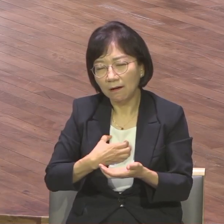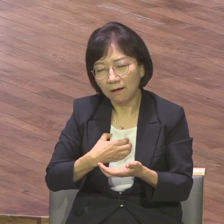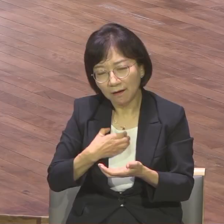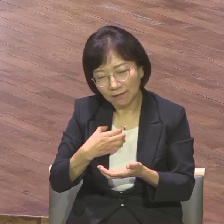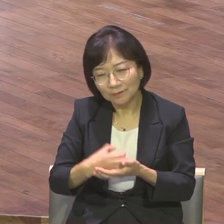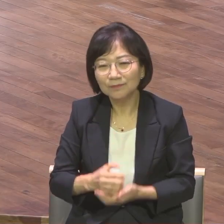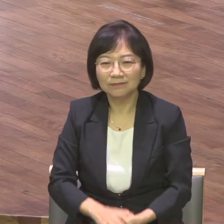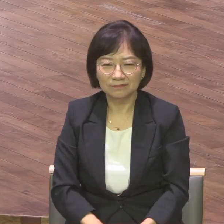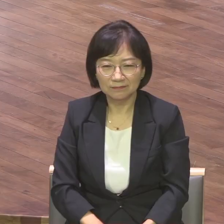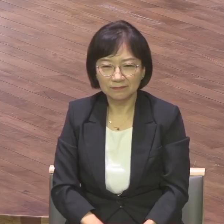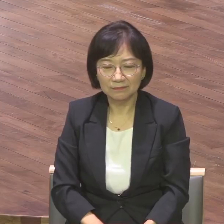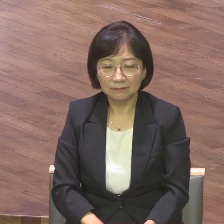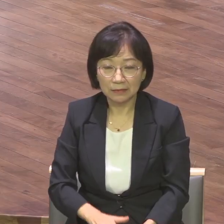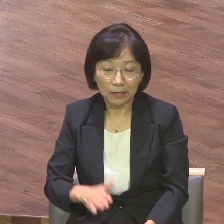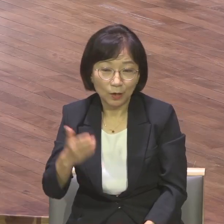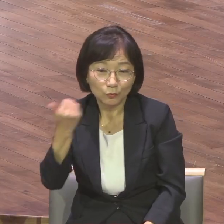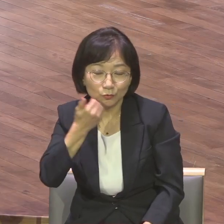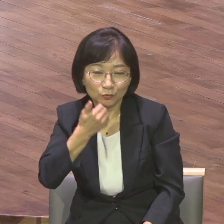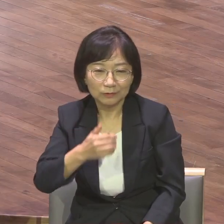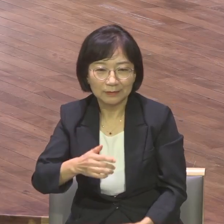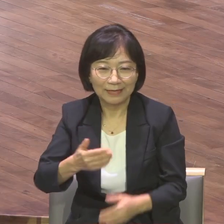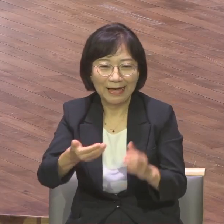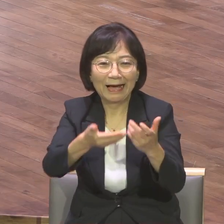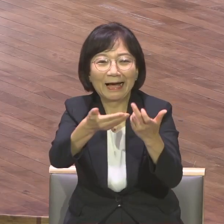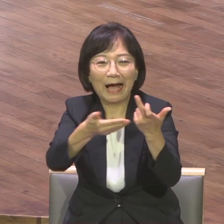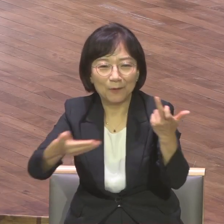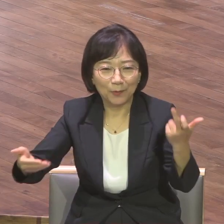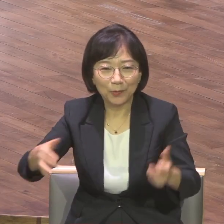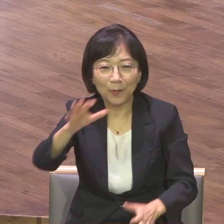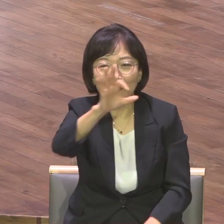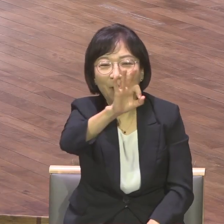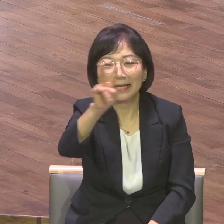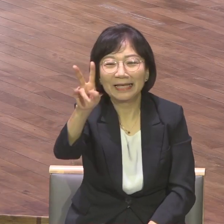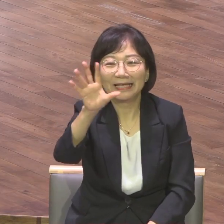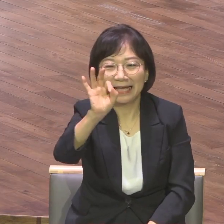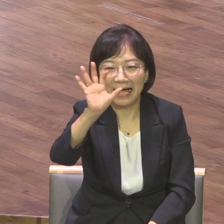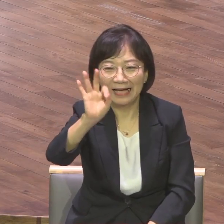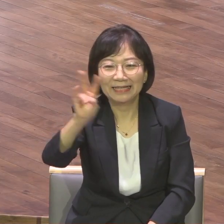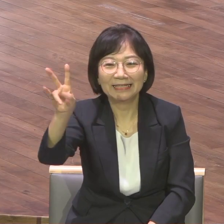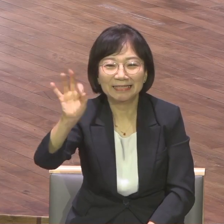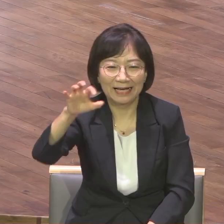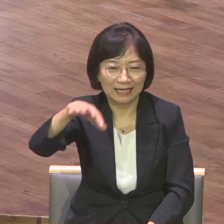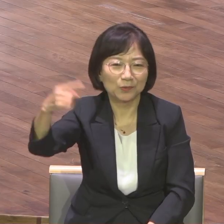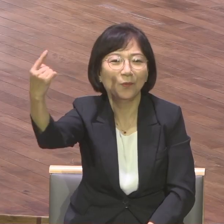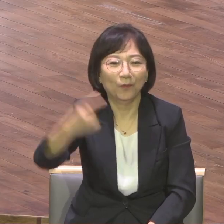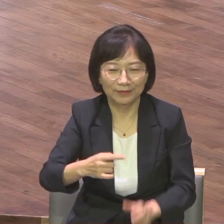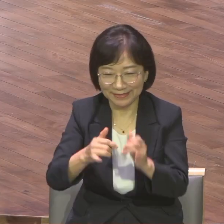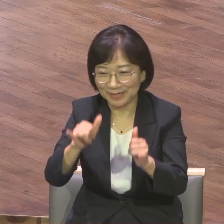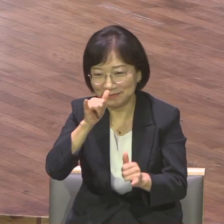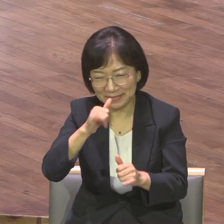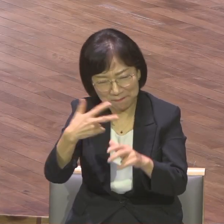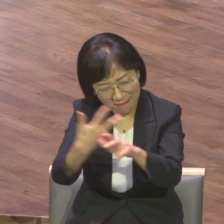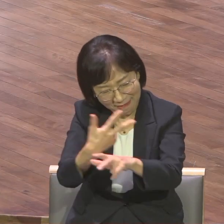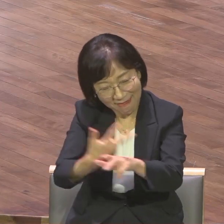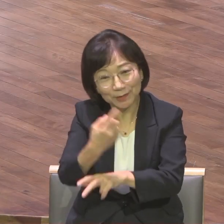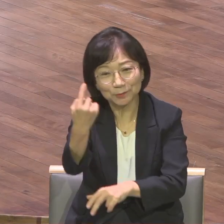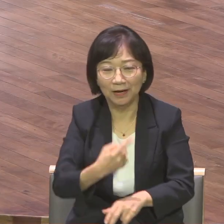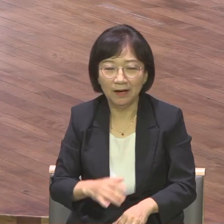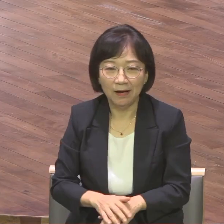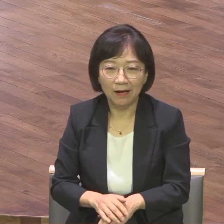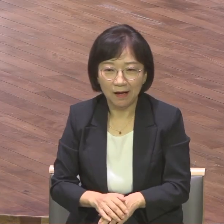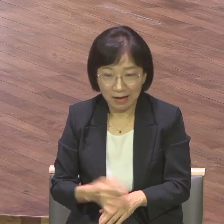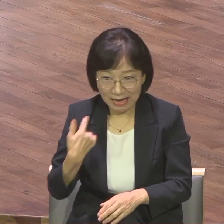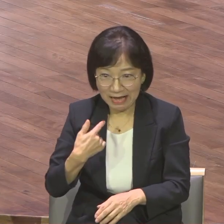어떤 분은 저 강원도 양양에서 와요. 지난 주일날 제가 수요일마다 결제를 하잖아요. 보니까 헌금을 제일 많이